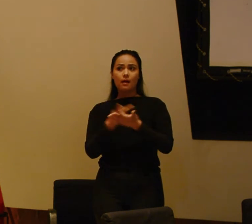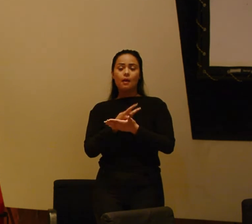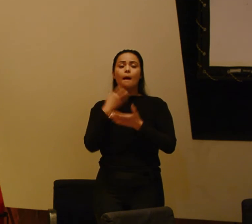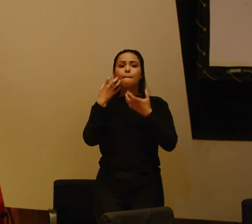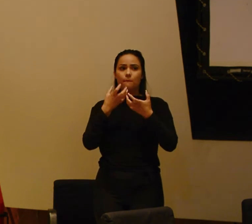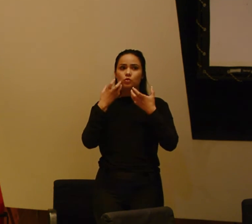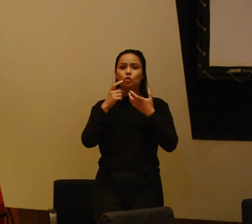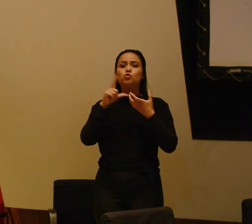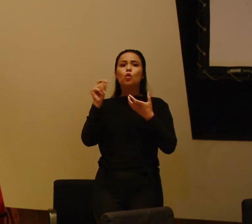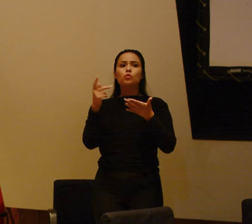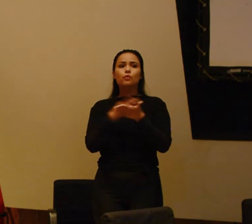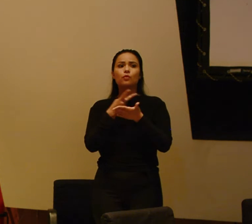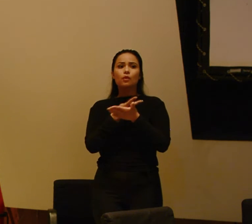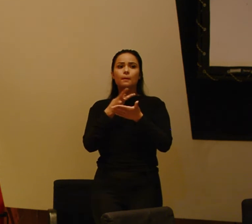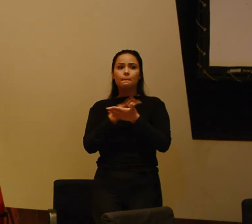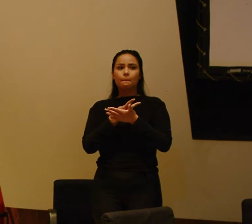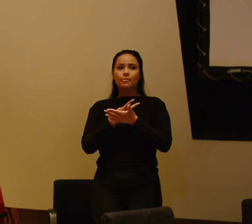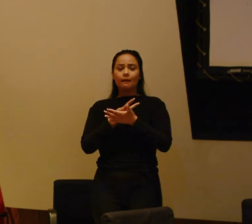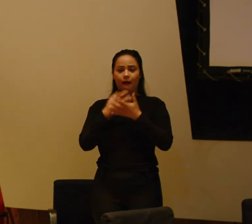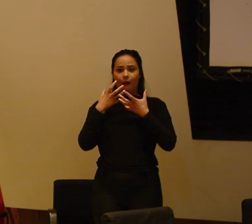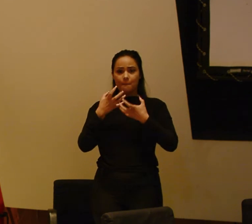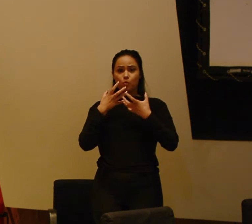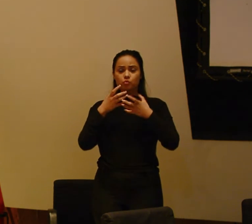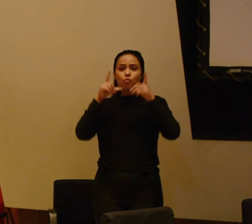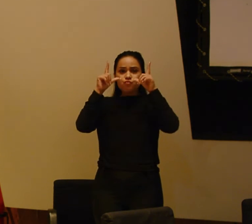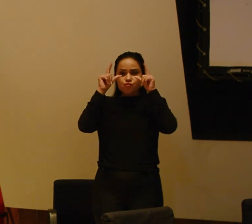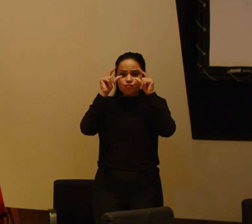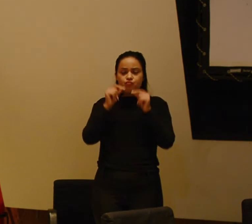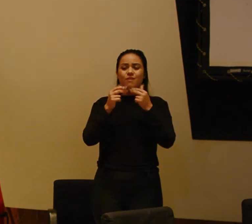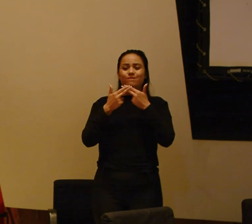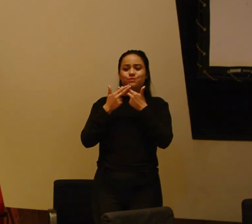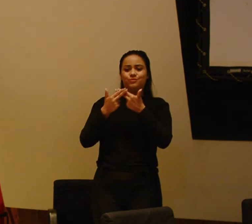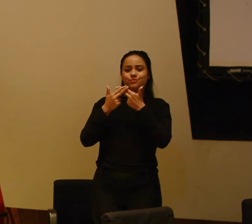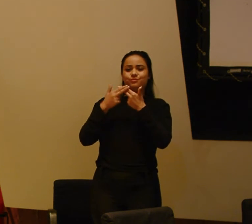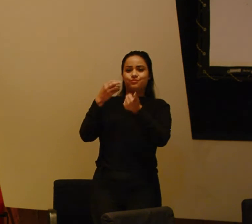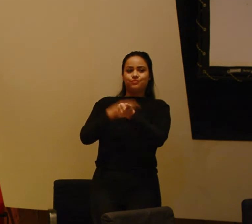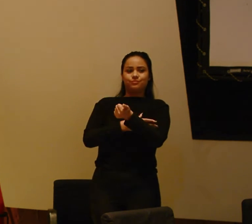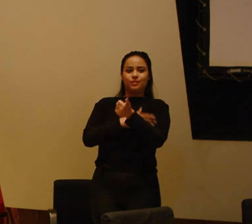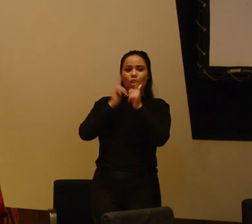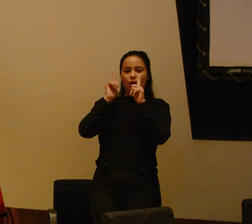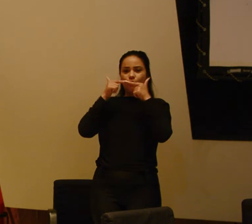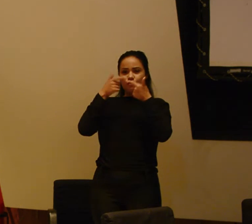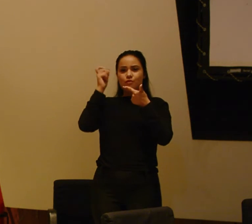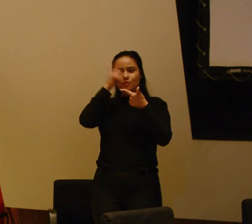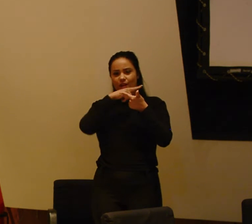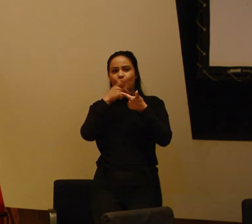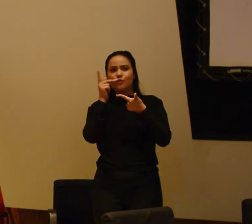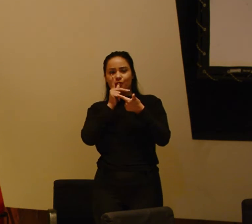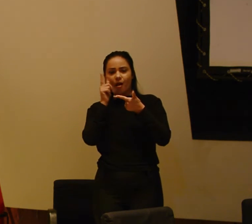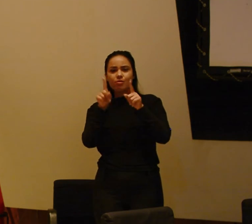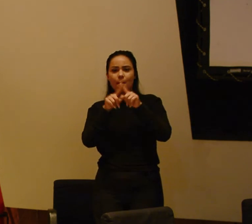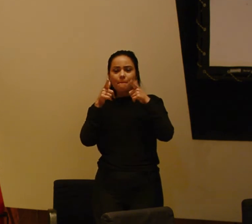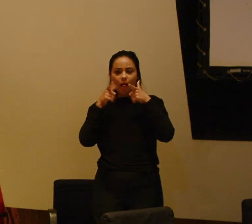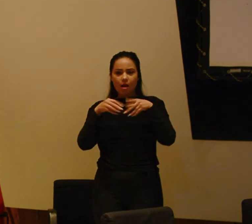tudo mais falhou. A música é um veículo expressivo para o alívio da tensão emocional. superando dificuldades de fala e de linguagem, como uma